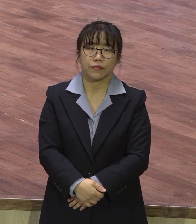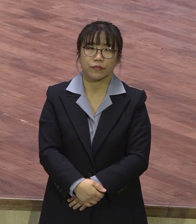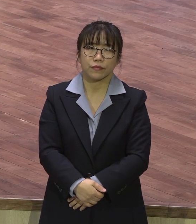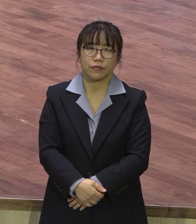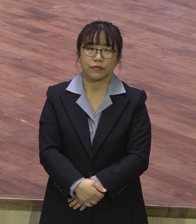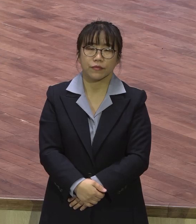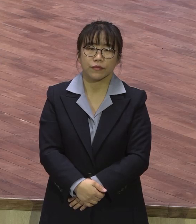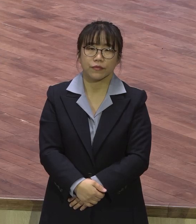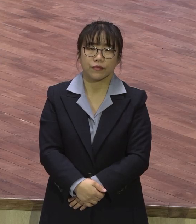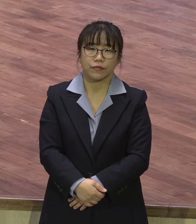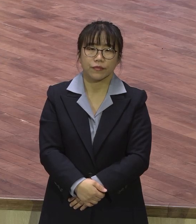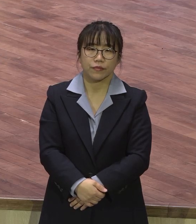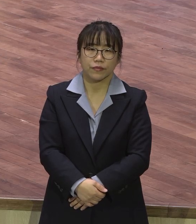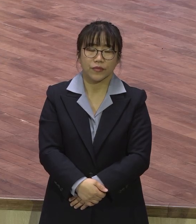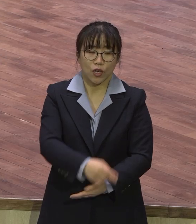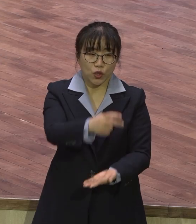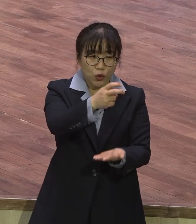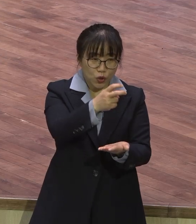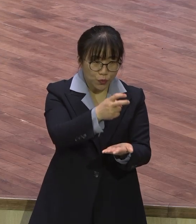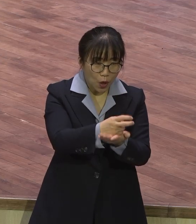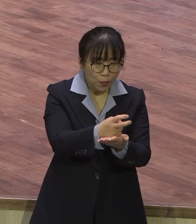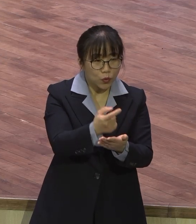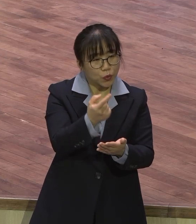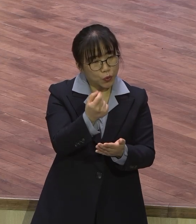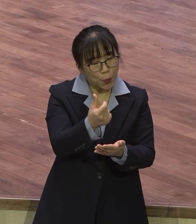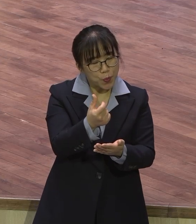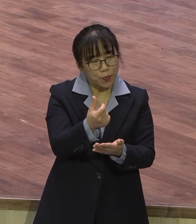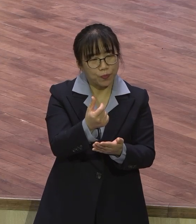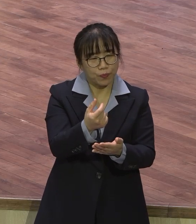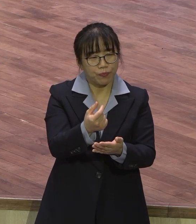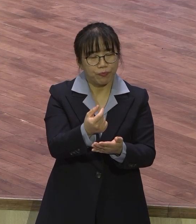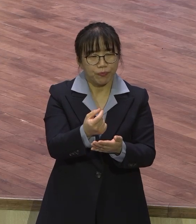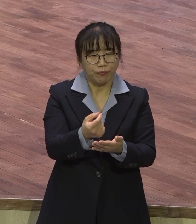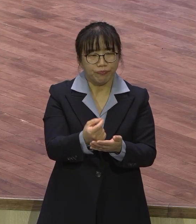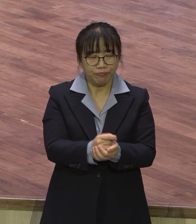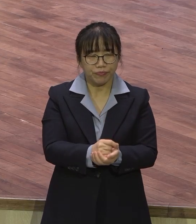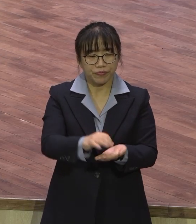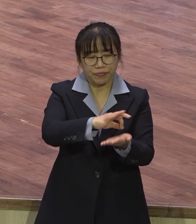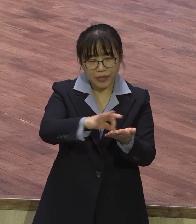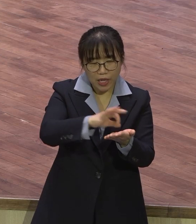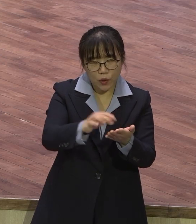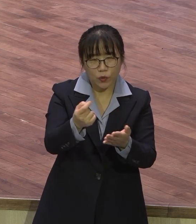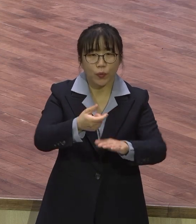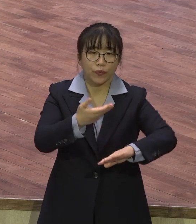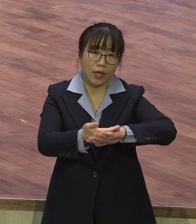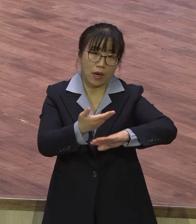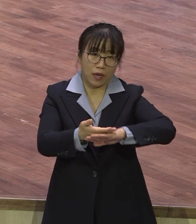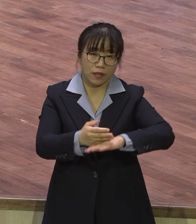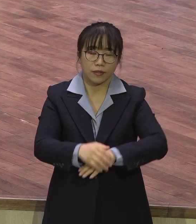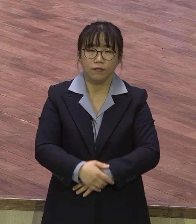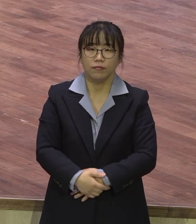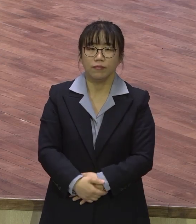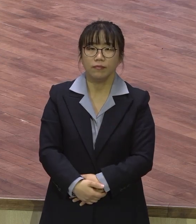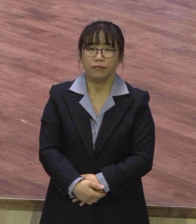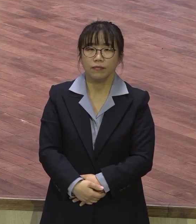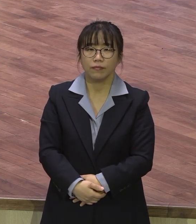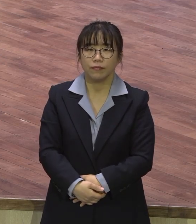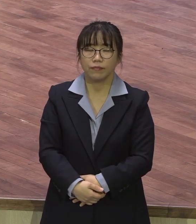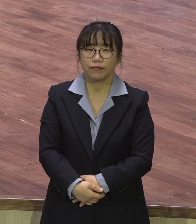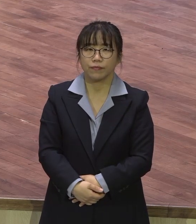다만 그 기능에 있어서 다를 뿐입니다 여러분이 율법의 기능을 제대로 아는 상태에서 하나님 말씀을